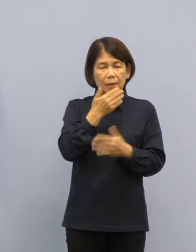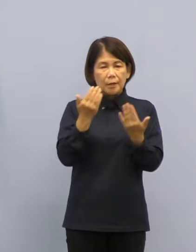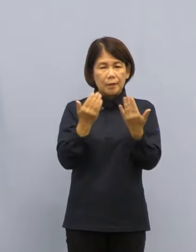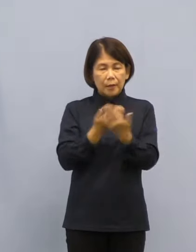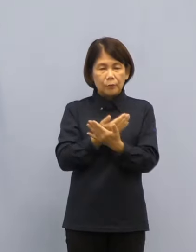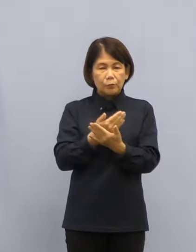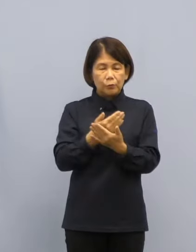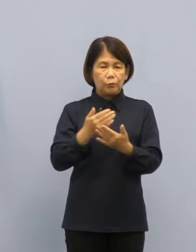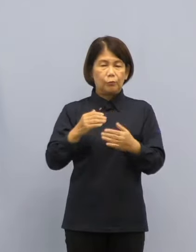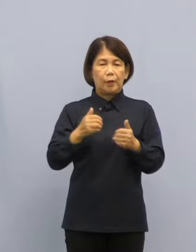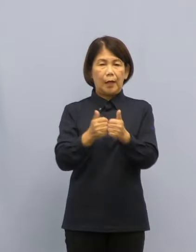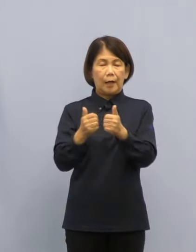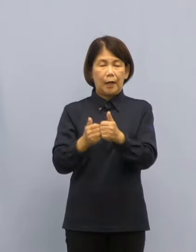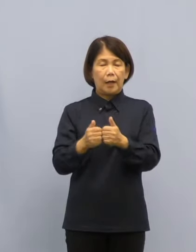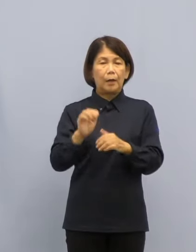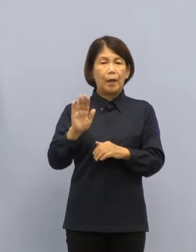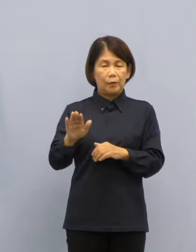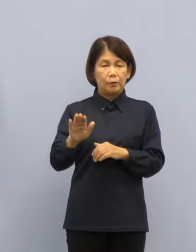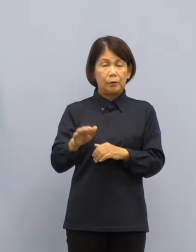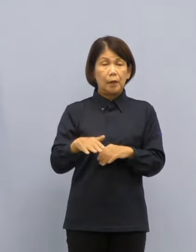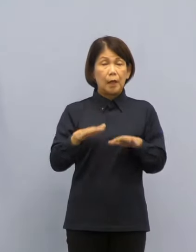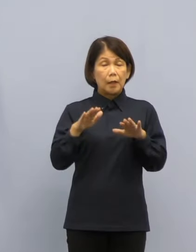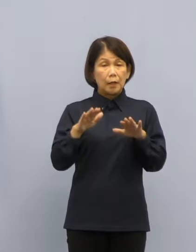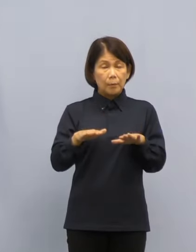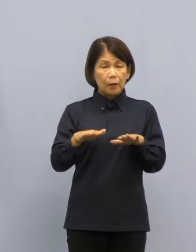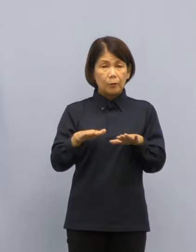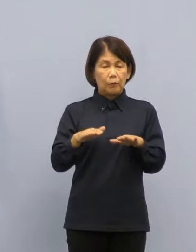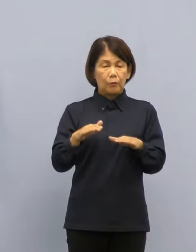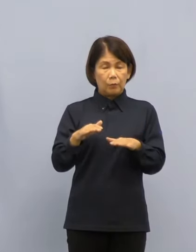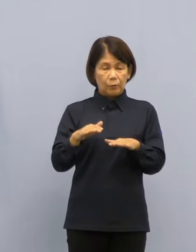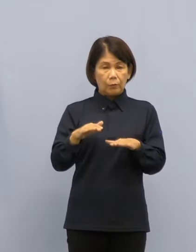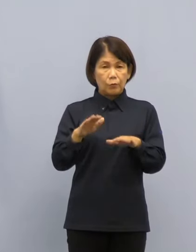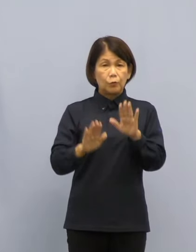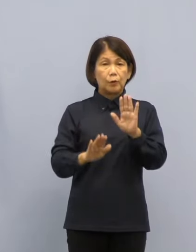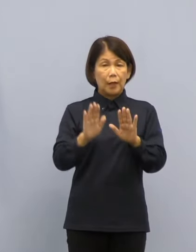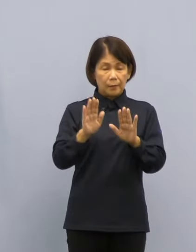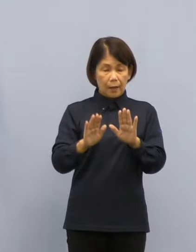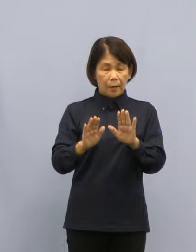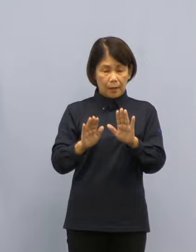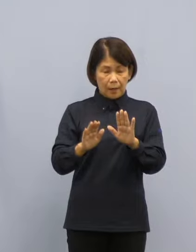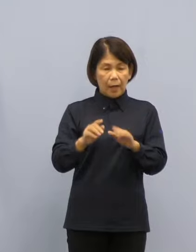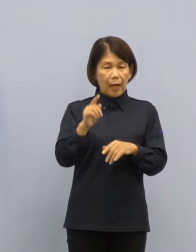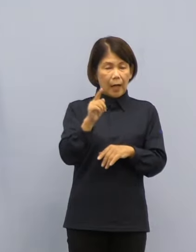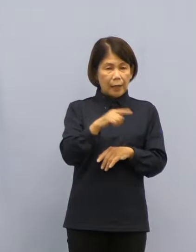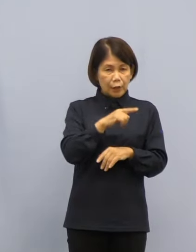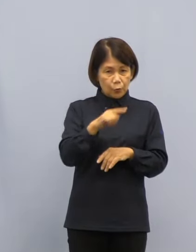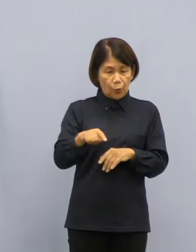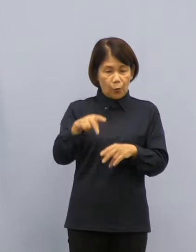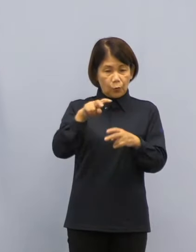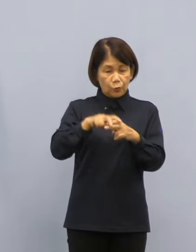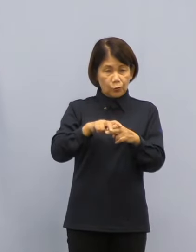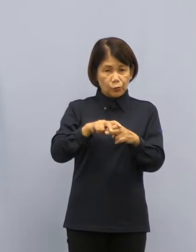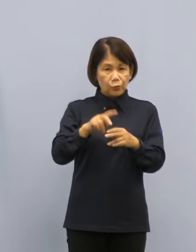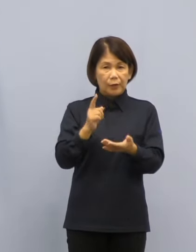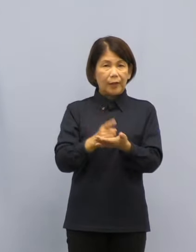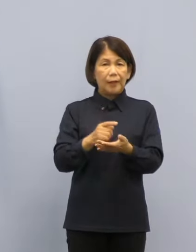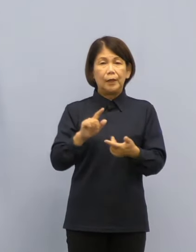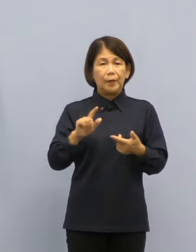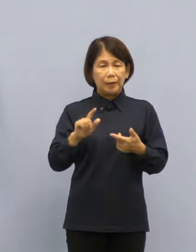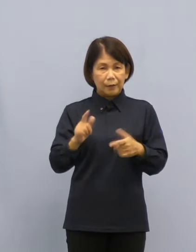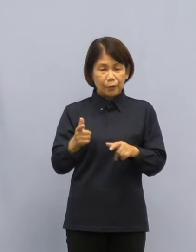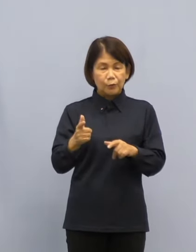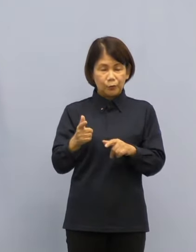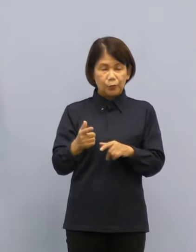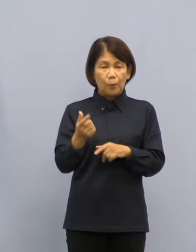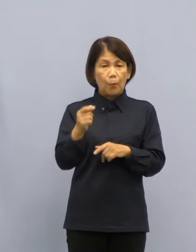話物流なども含めてですね新幹線のただ の人を運ぶ以外での可能性もっていうところ